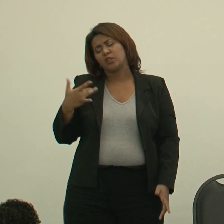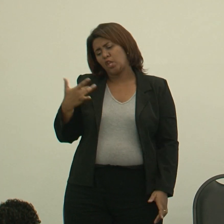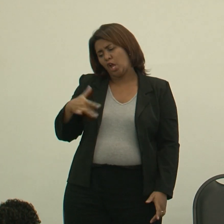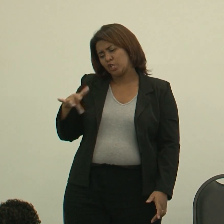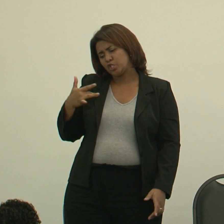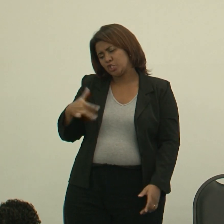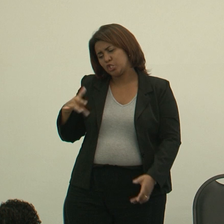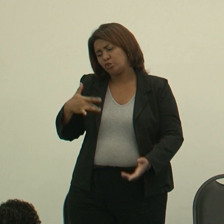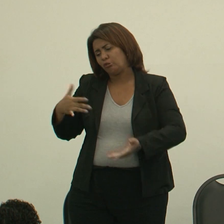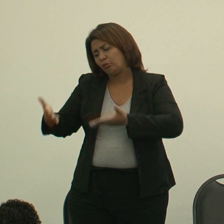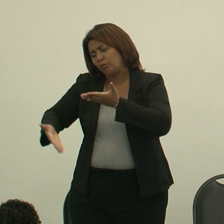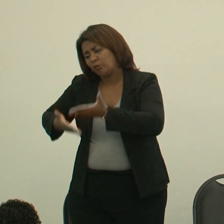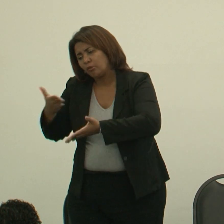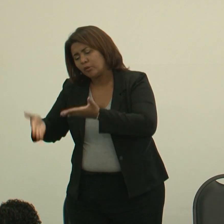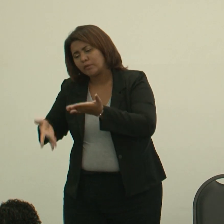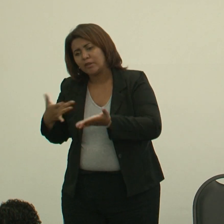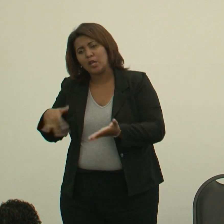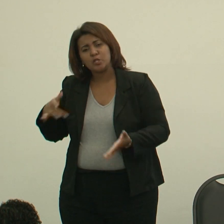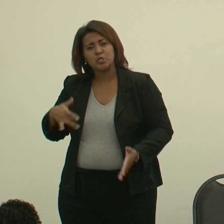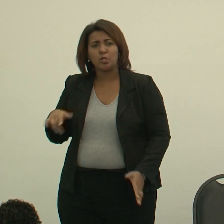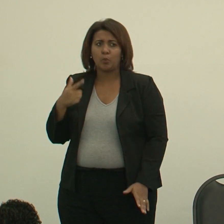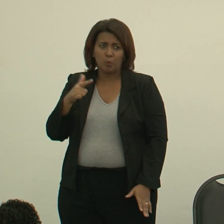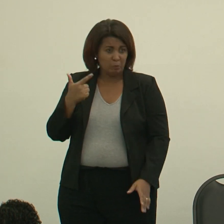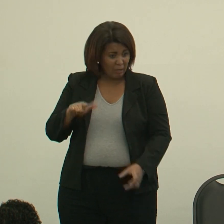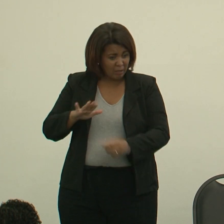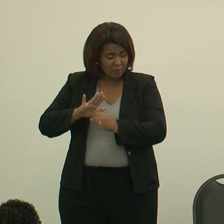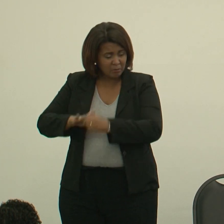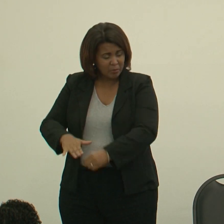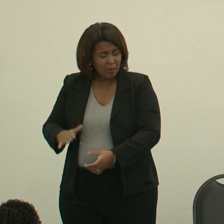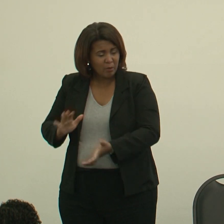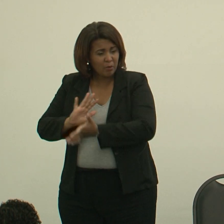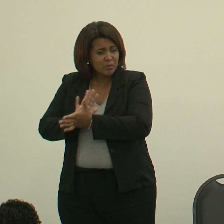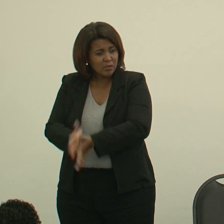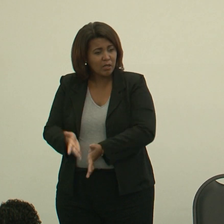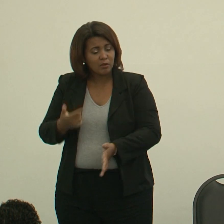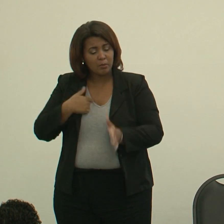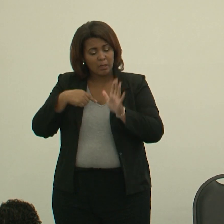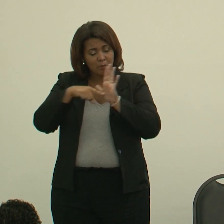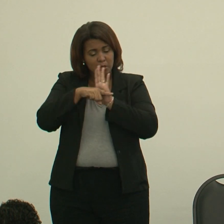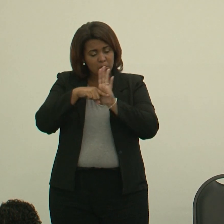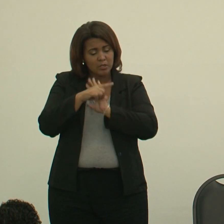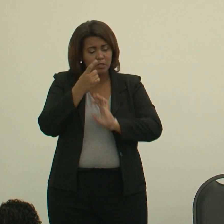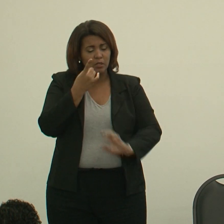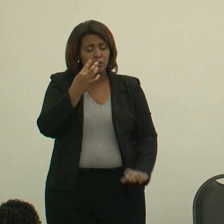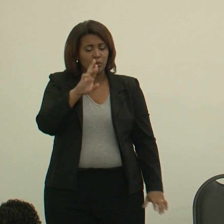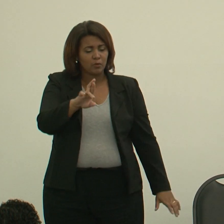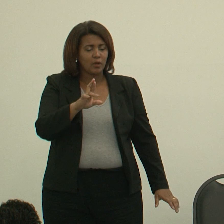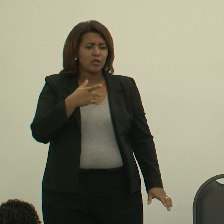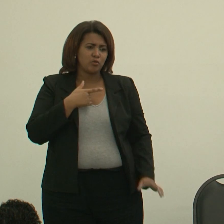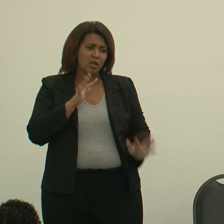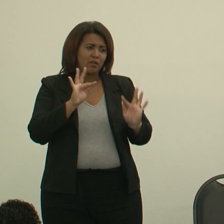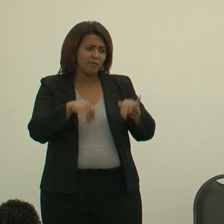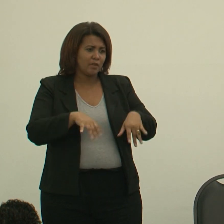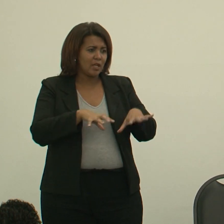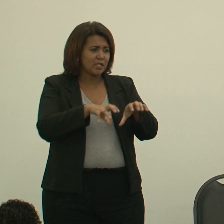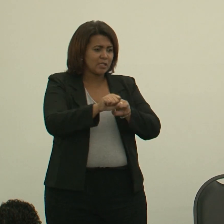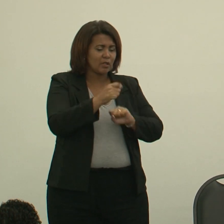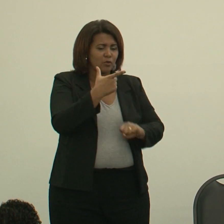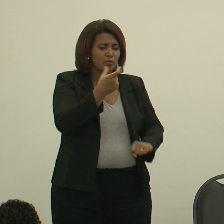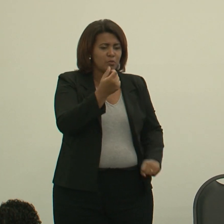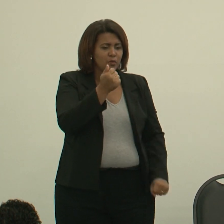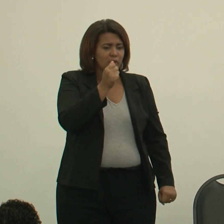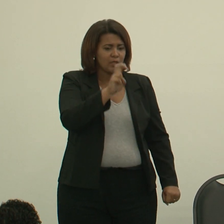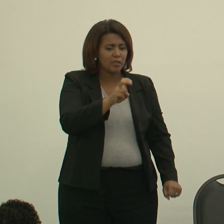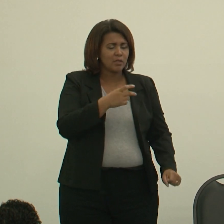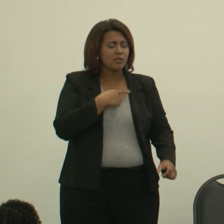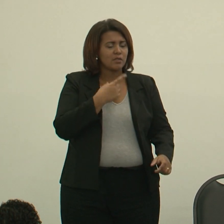compaixão, têm uma certa pena, não vai ter preconceito. E aí a minha pesquisa de doutorado foi sobre isso. Eu já encerrei o doutorado em 2015. A